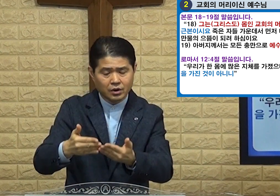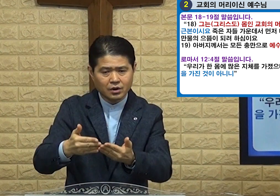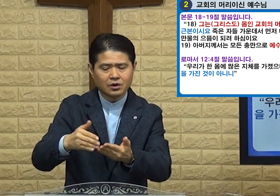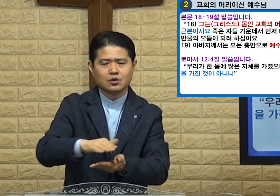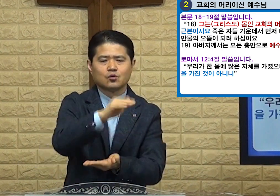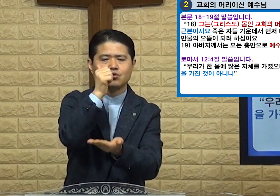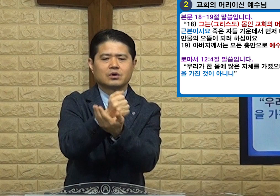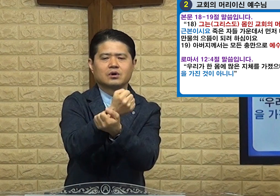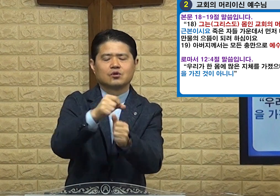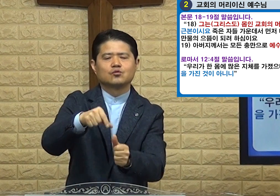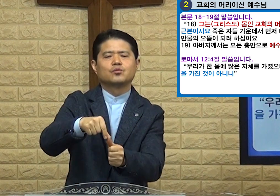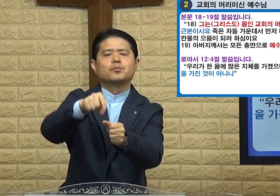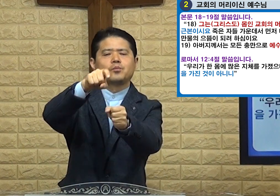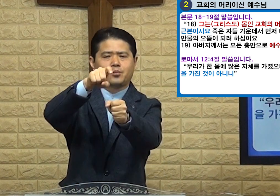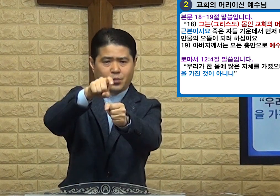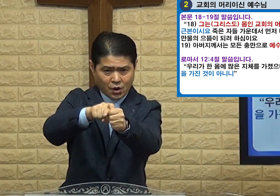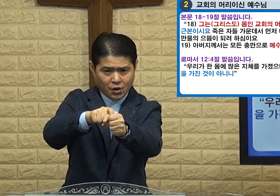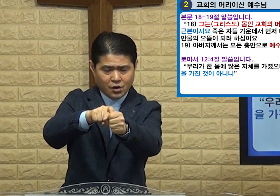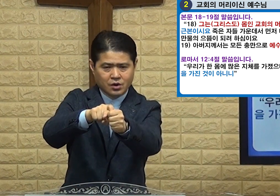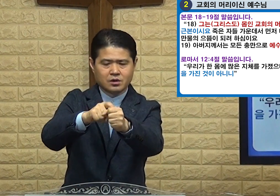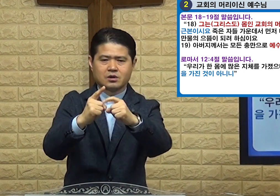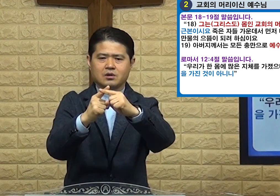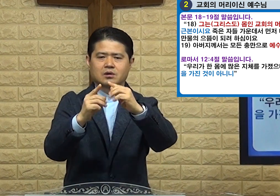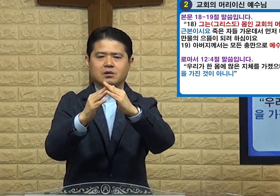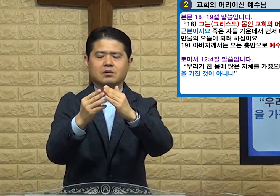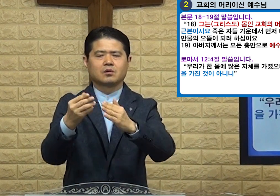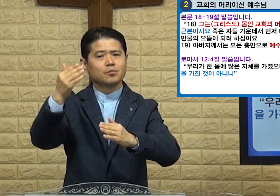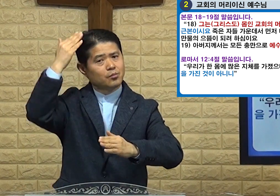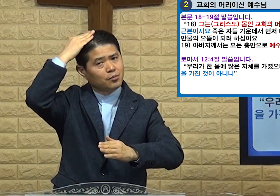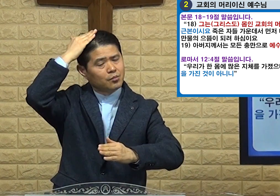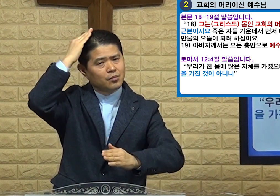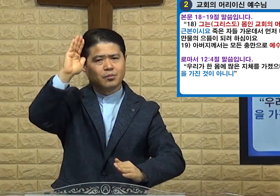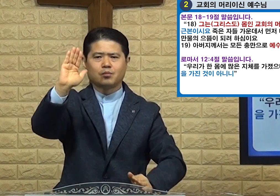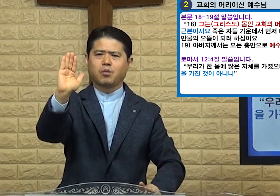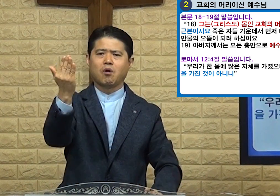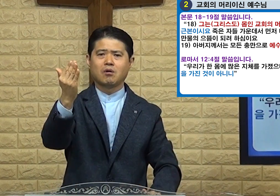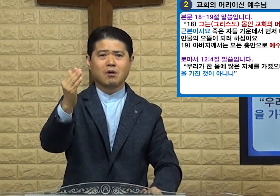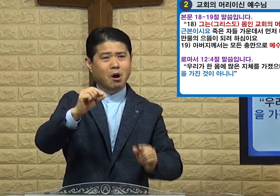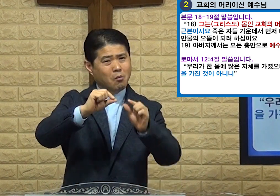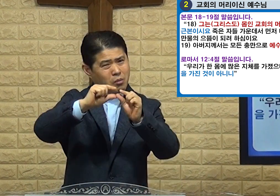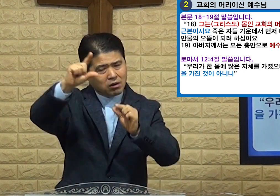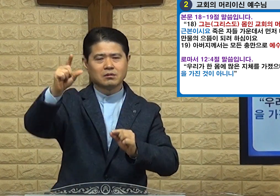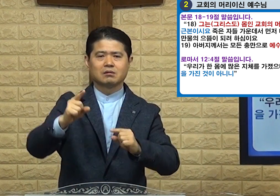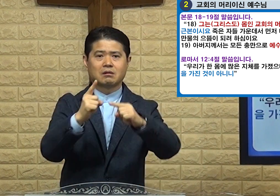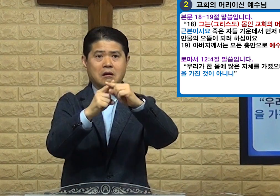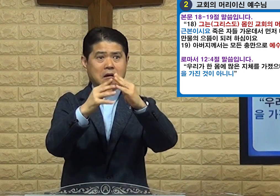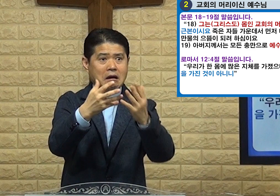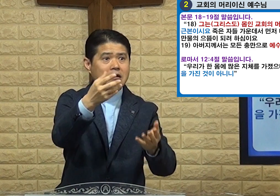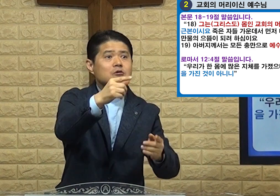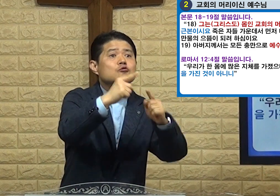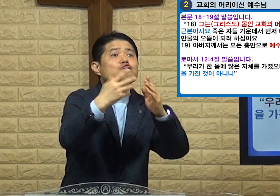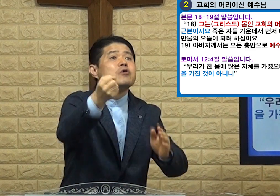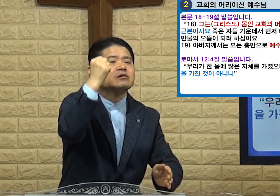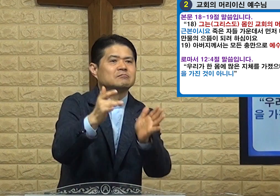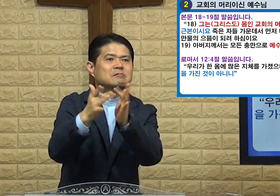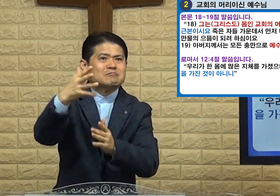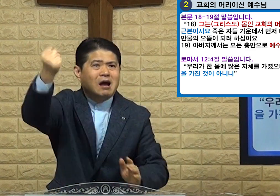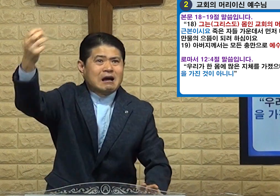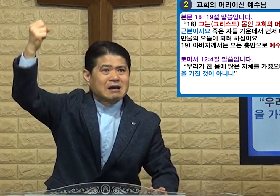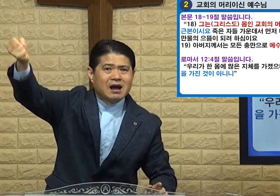오셔서 우리를 위해서 죄를 사하는 목적으로 교회의 머리가 되셨기 때문입니다. 대부분 이